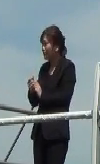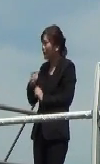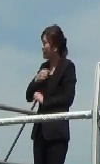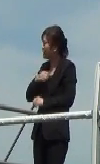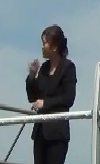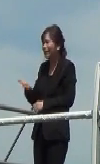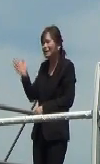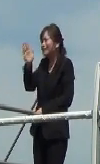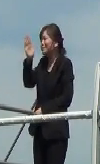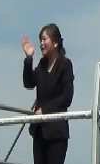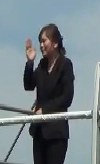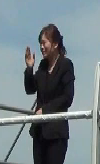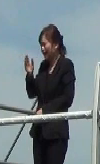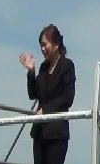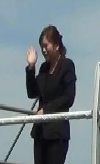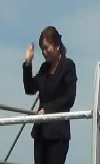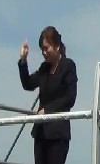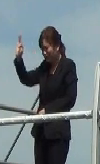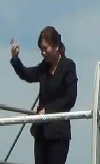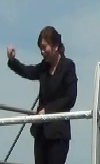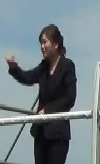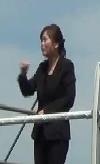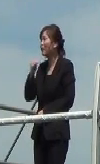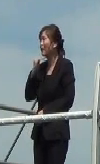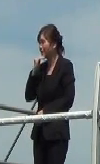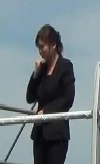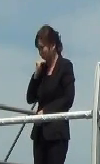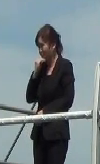つまでも待っている。